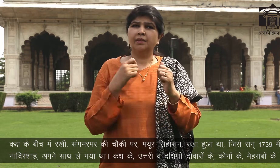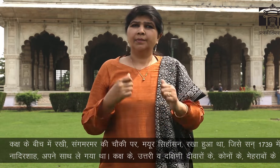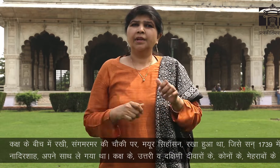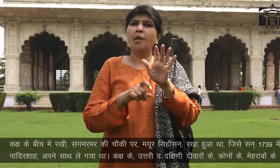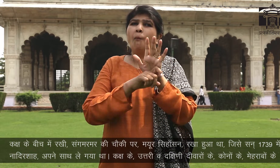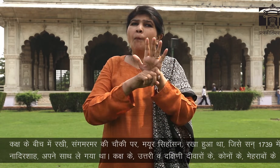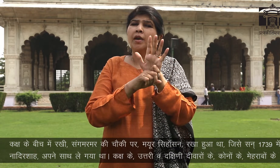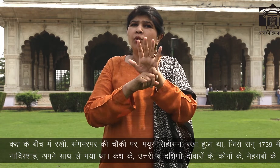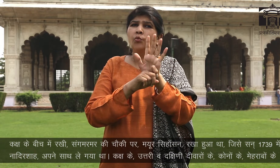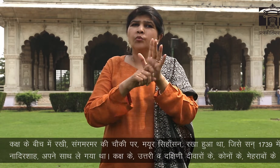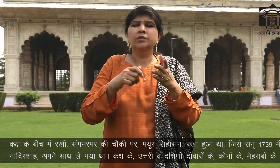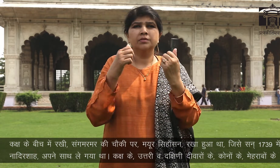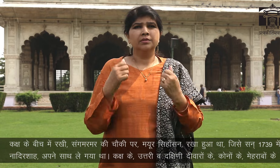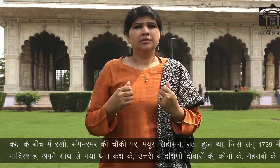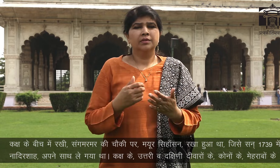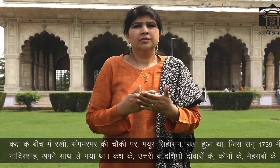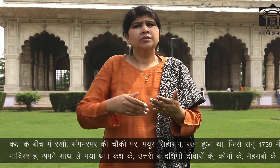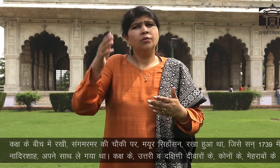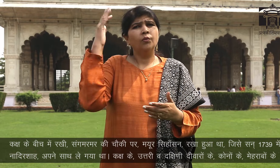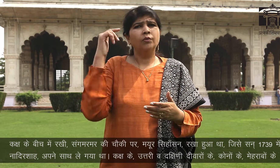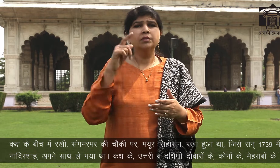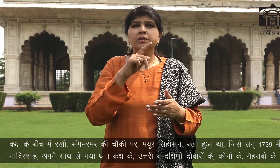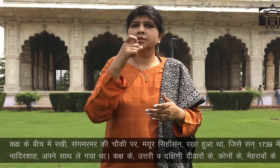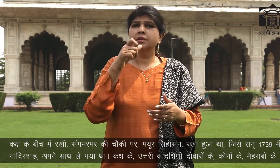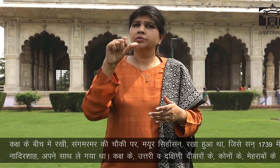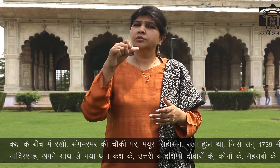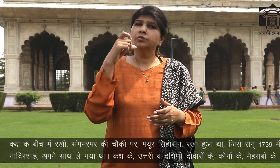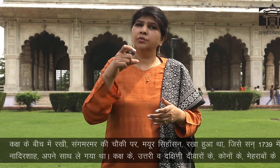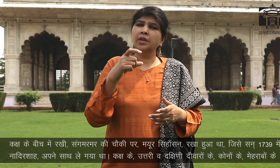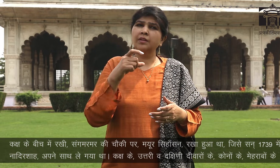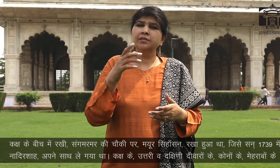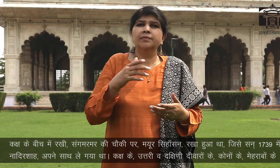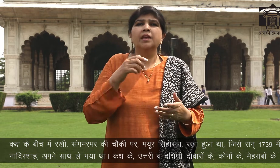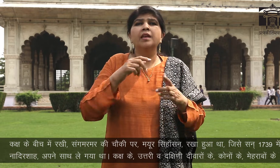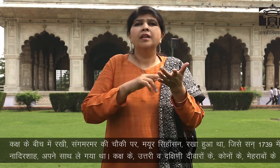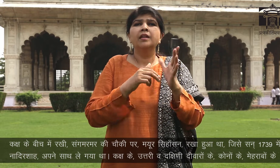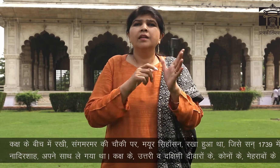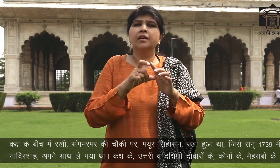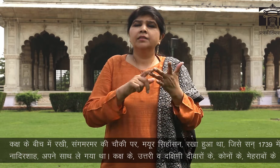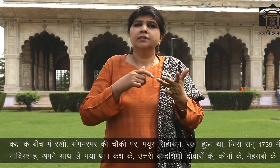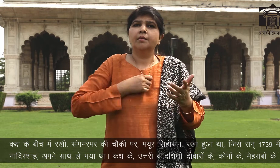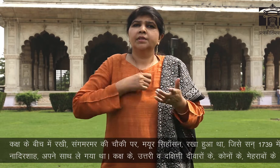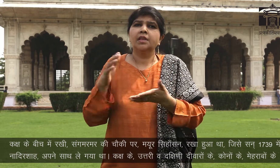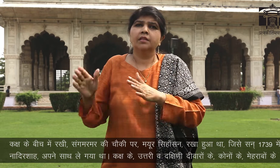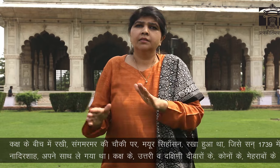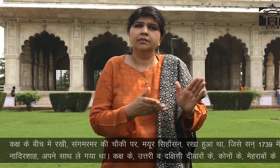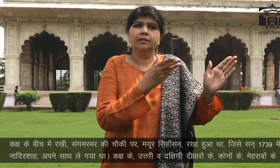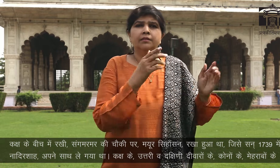था, जिसे सन 1739 में नादिर शाह अपने साथ ले गया था। कक्ष